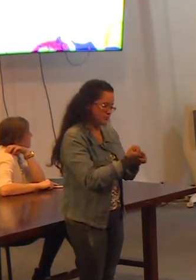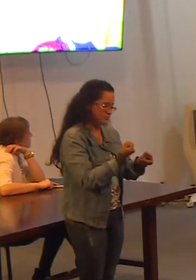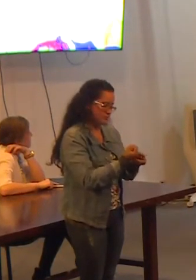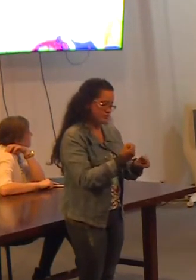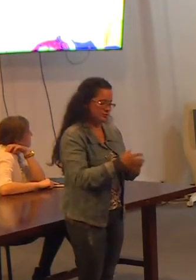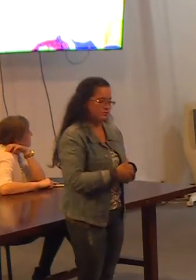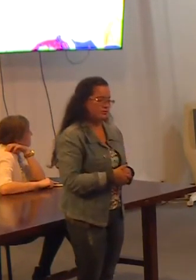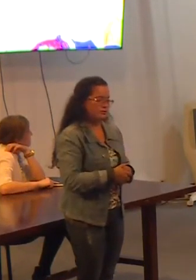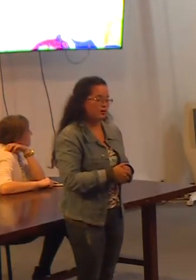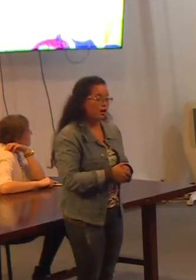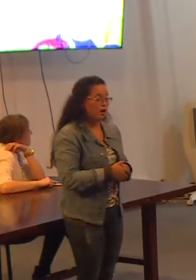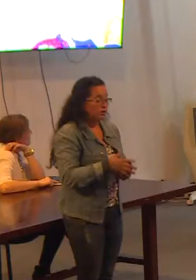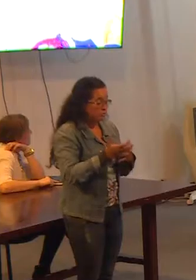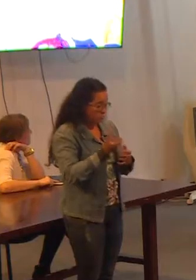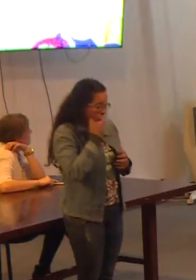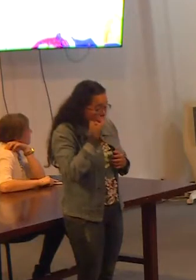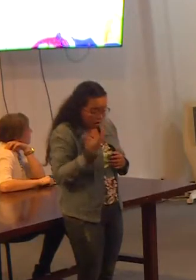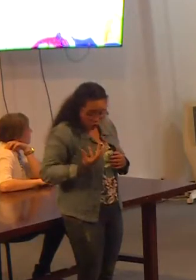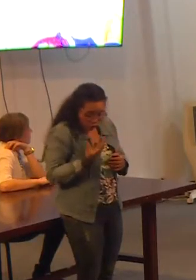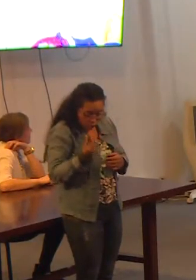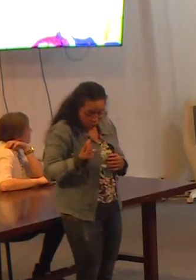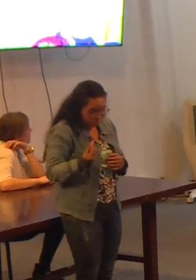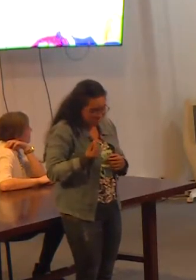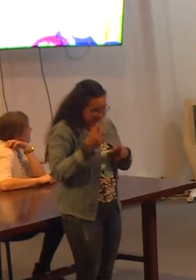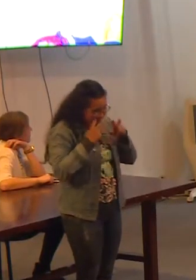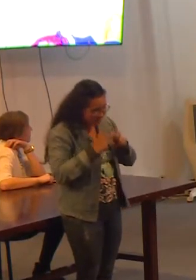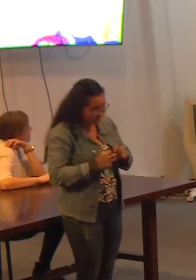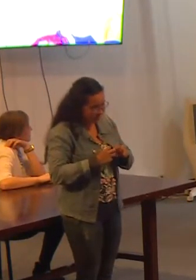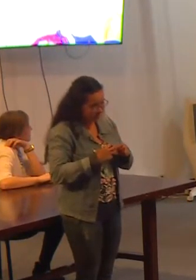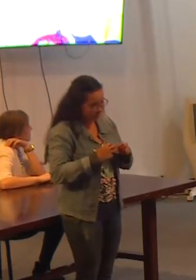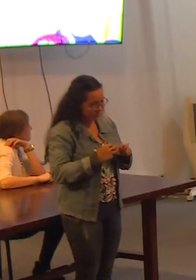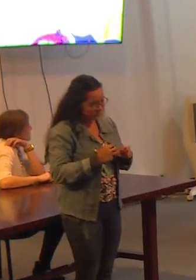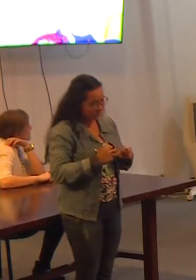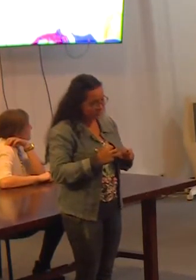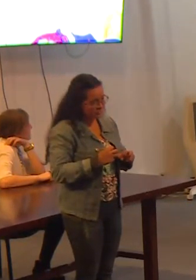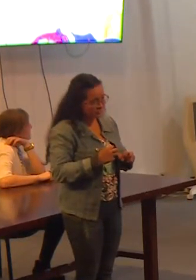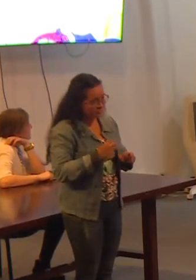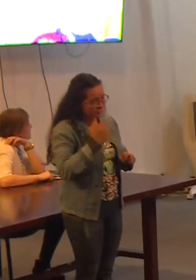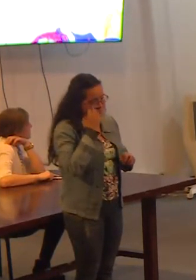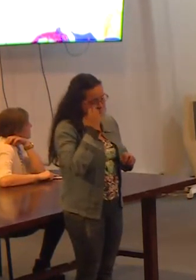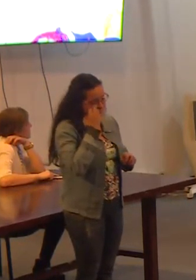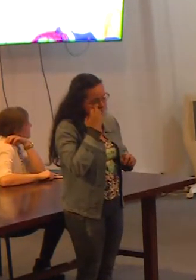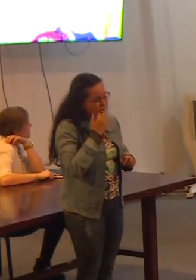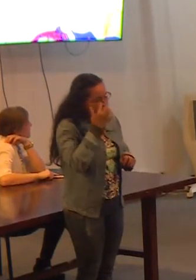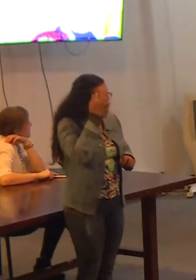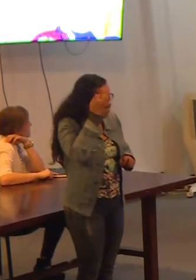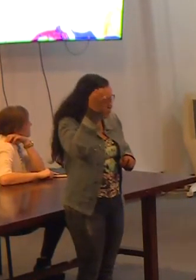buscamos que como grupo buscamos en el desarrollo de nuestra sistematización